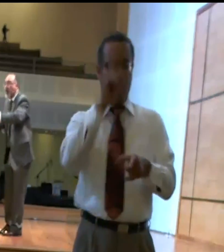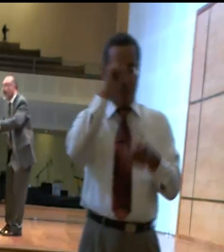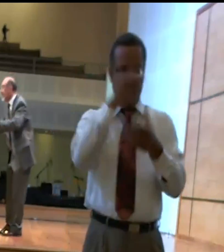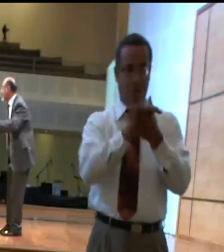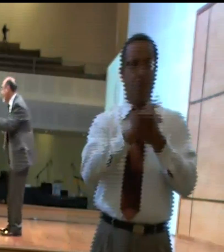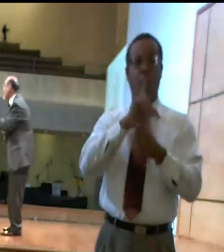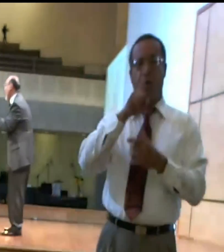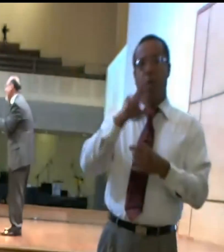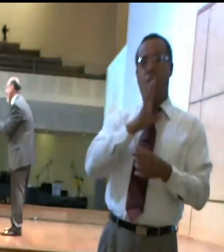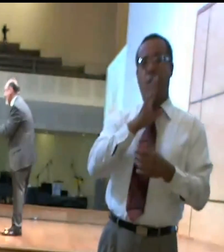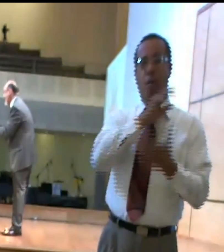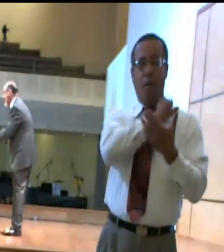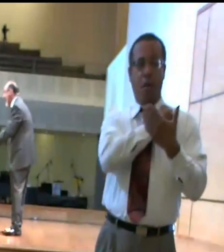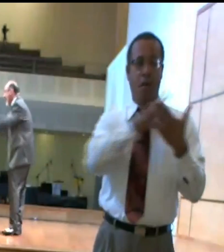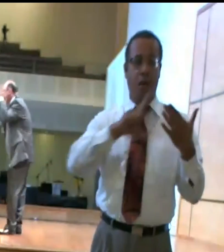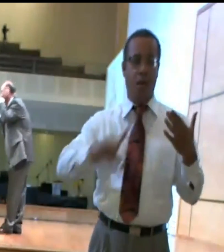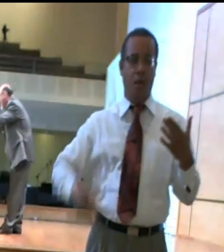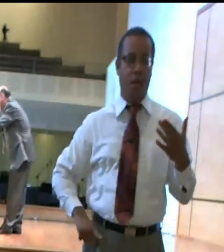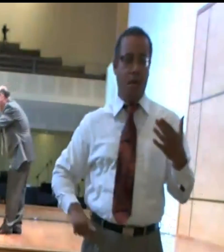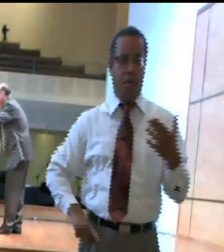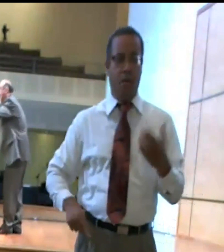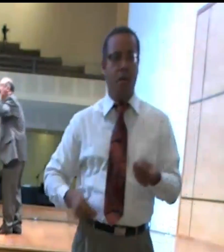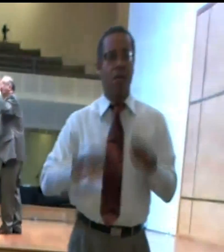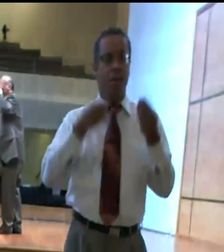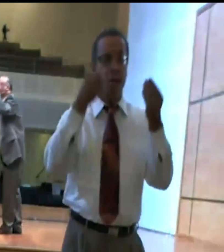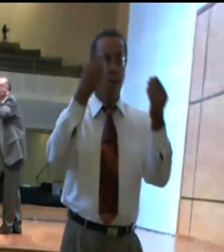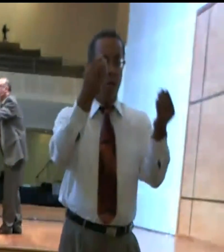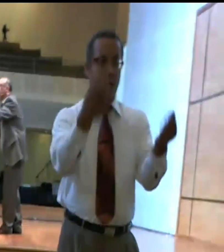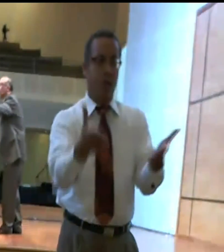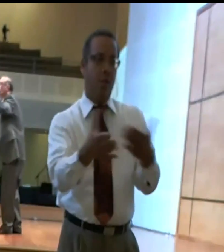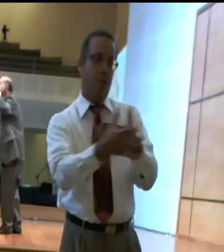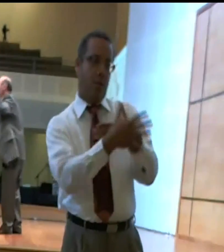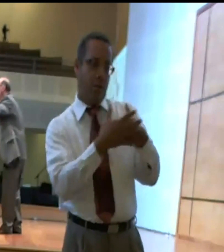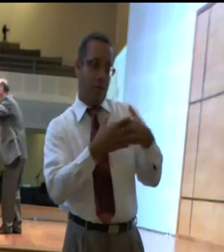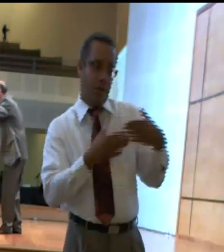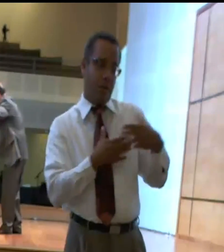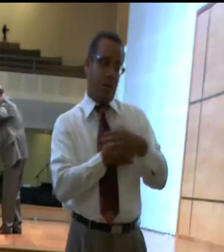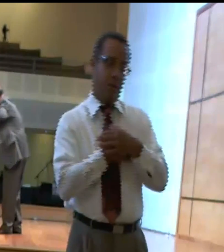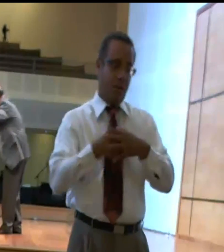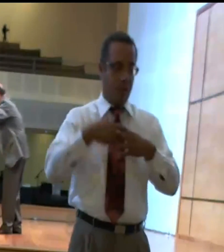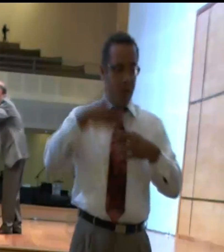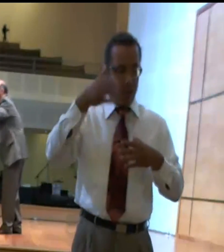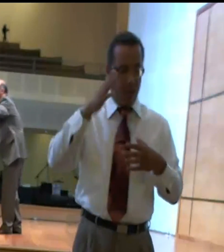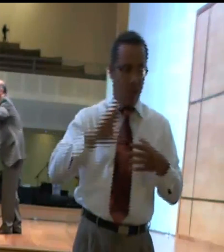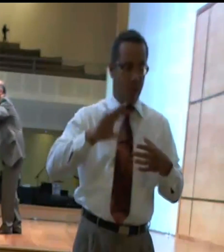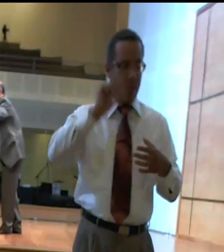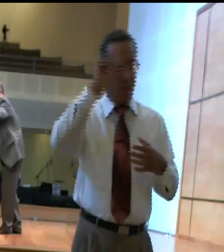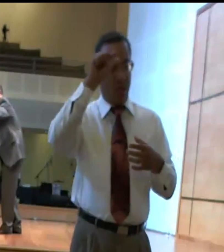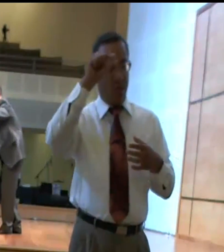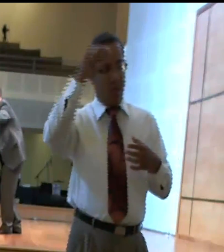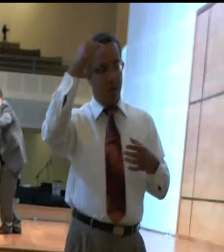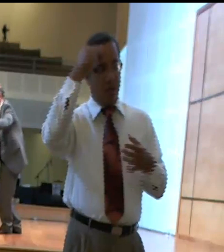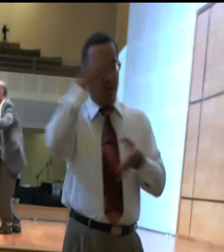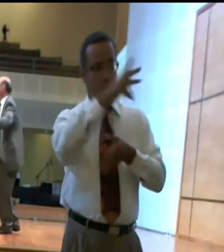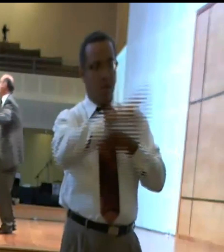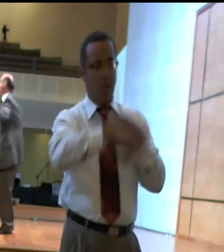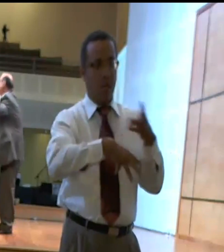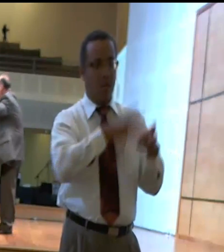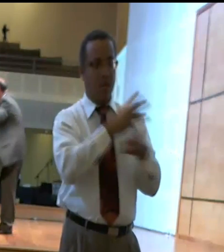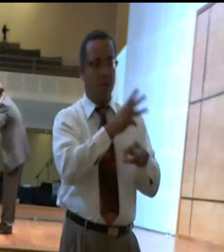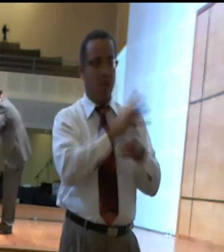que lo que Salomón está diciendo aquí es: deja en las manos de Dios el gobierno de este